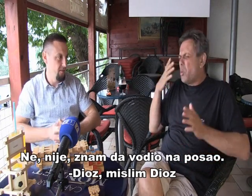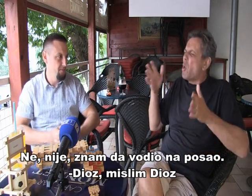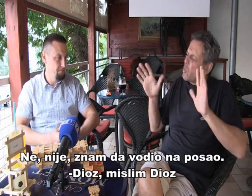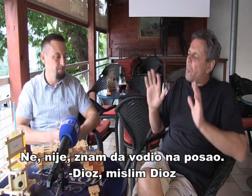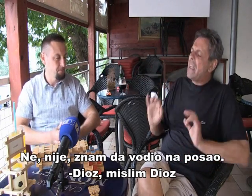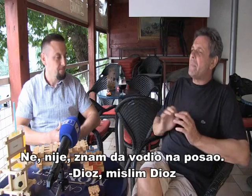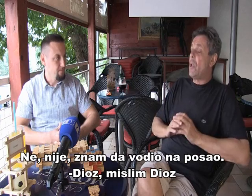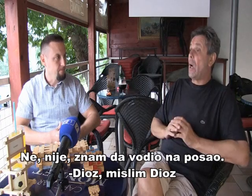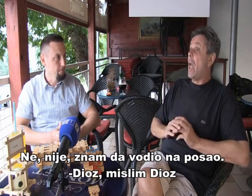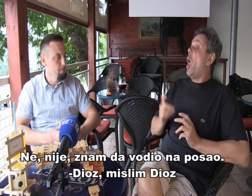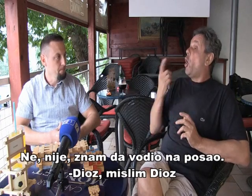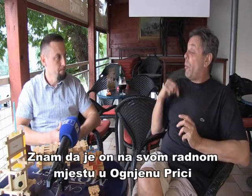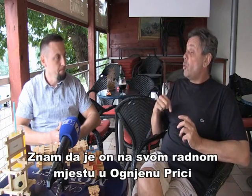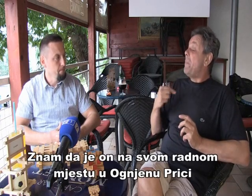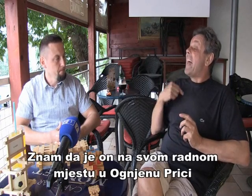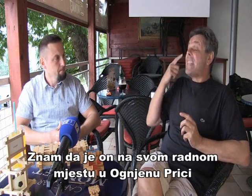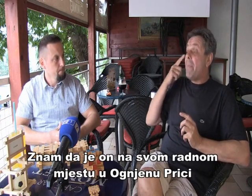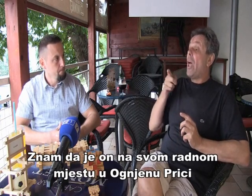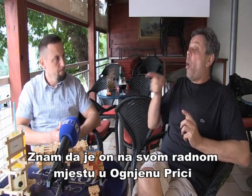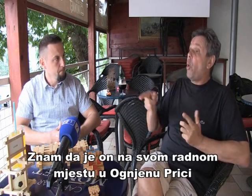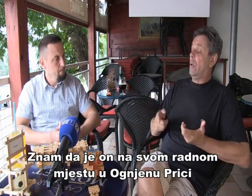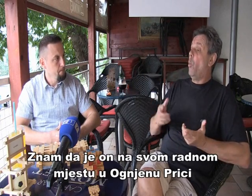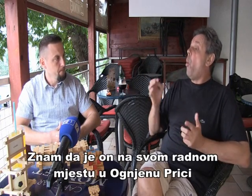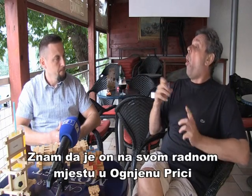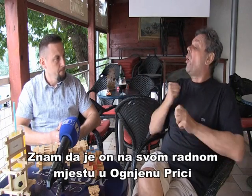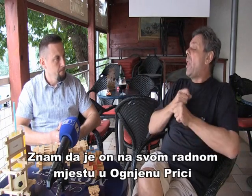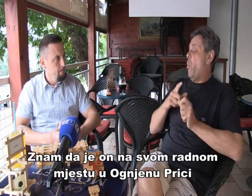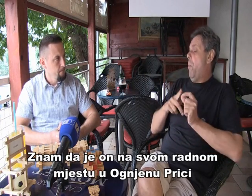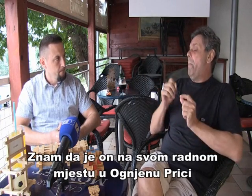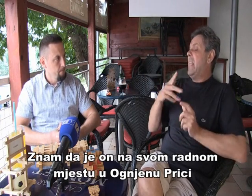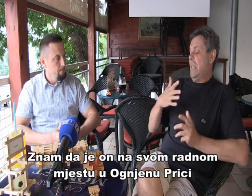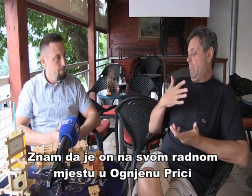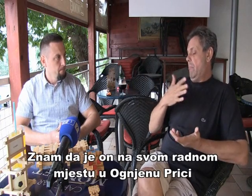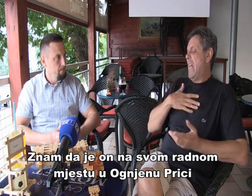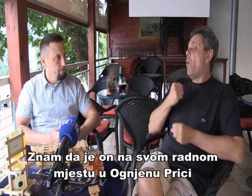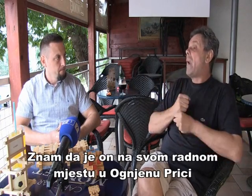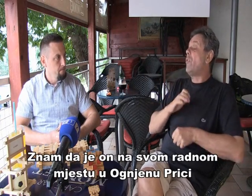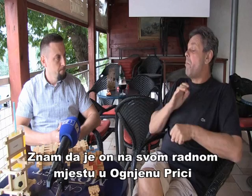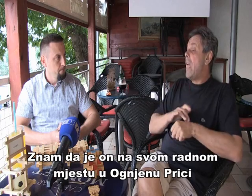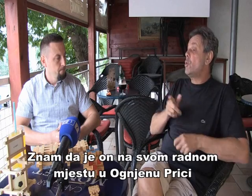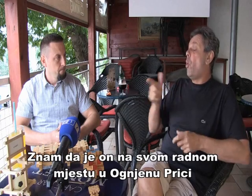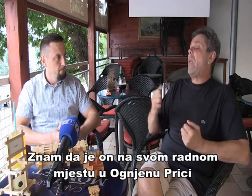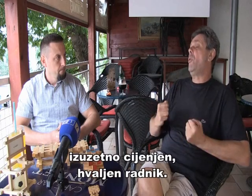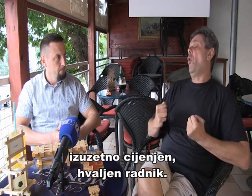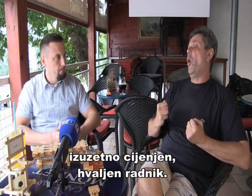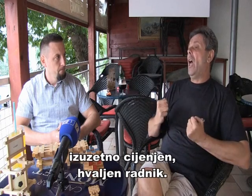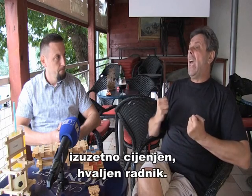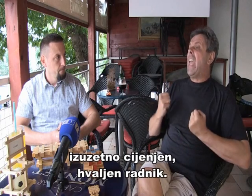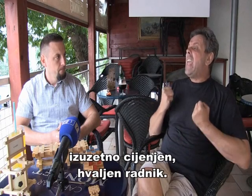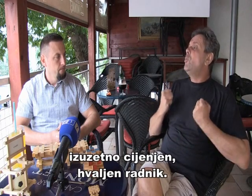Dio sam, dobro, nisam siguran. No, međutim, ja znam da je on u Olimprici, na tom radnom mjestu, on je bio